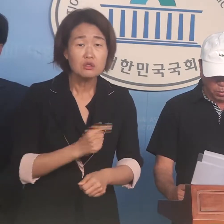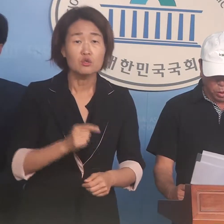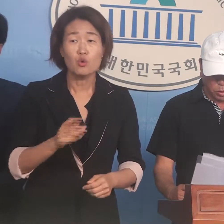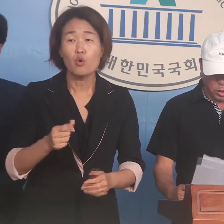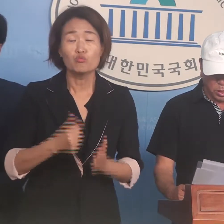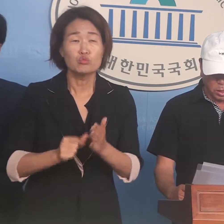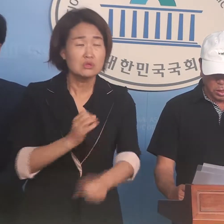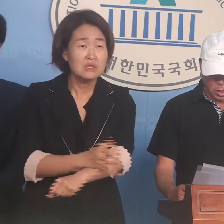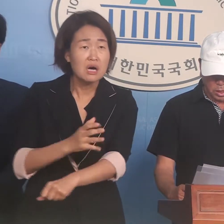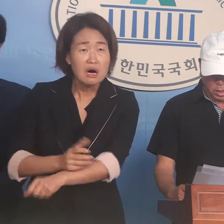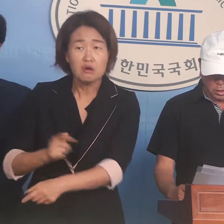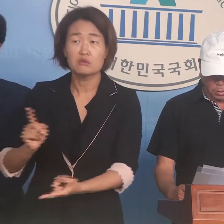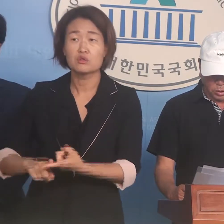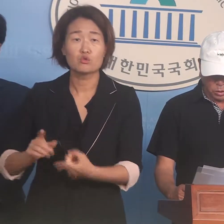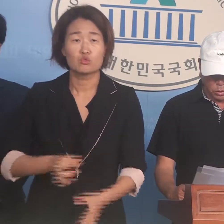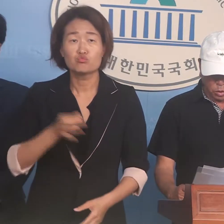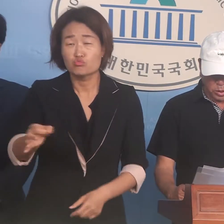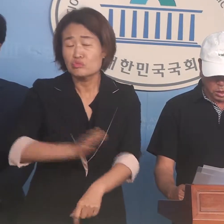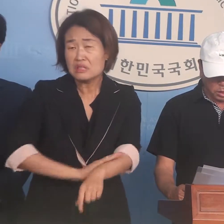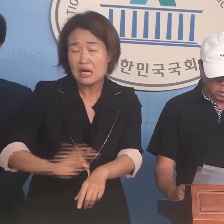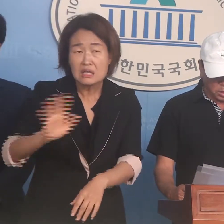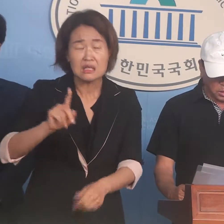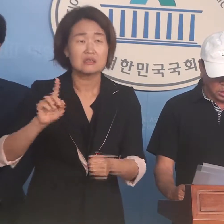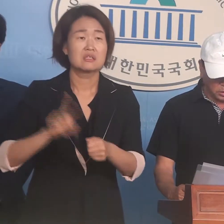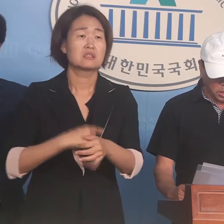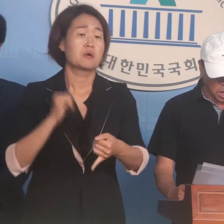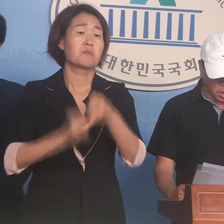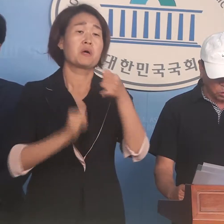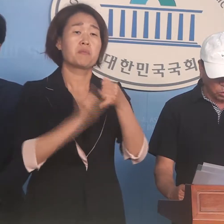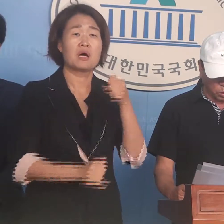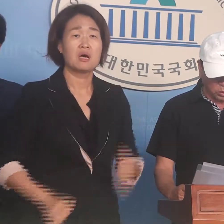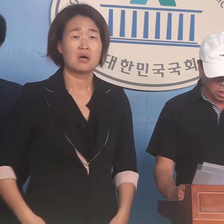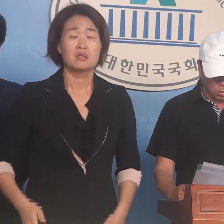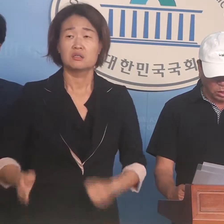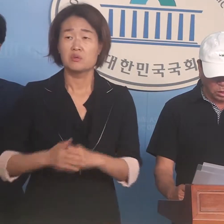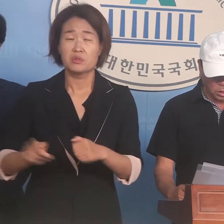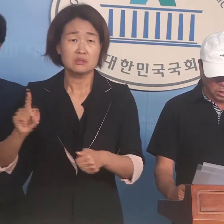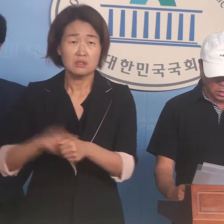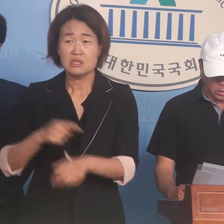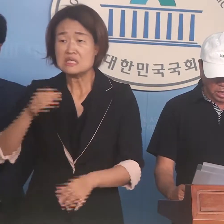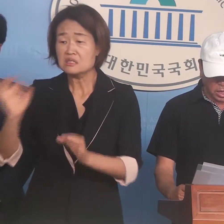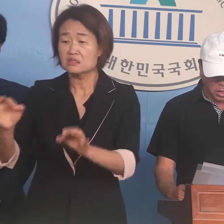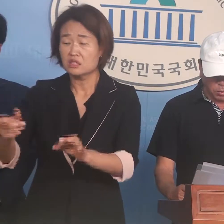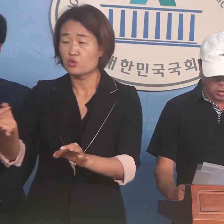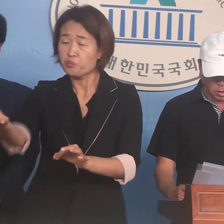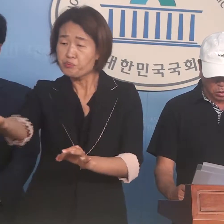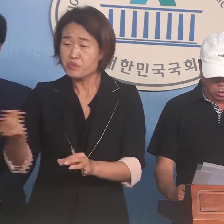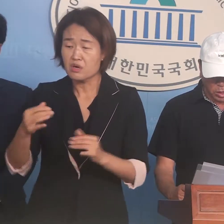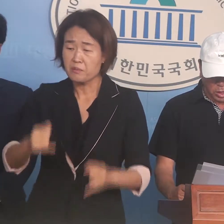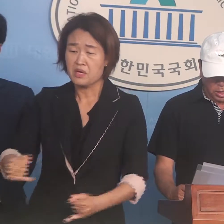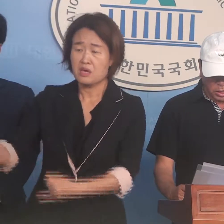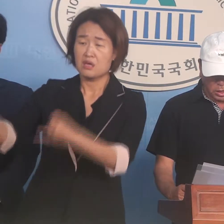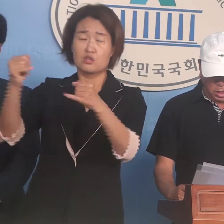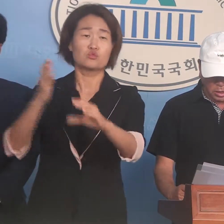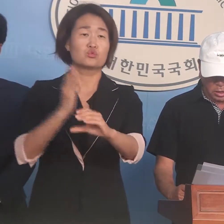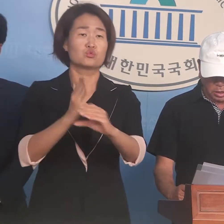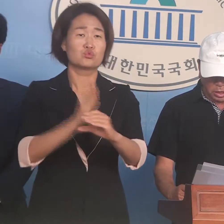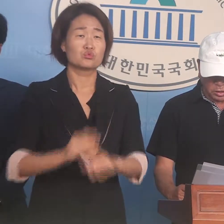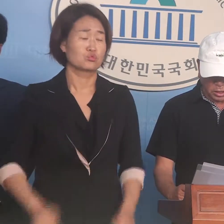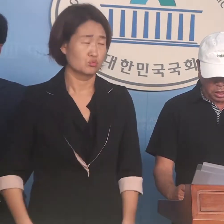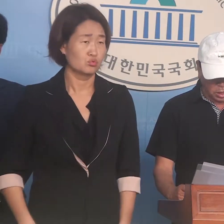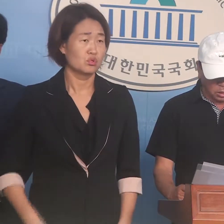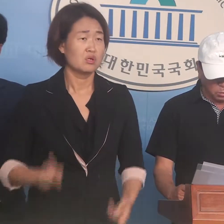길거리로 내몰리고 있으며 삼성중공업에서 현재 하도급 공사를 하고 있는 사내 협력사도